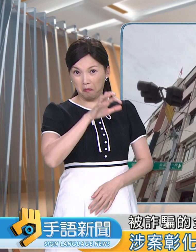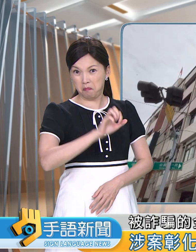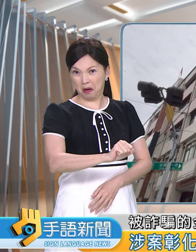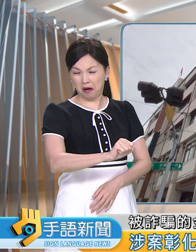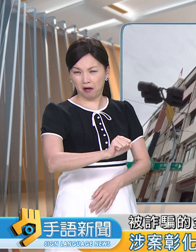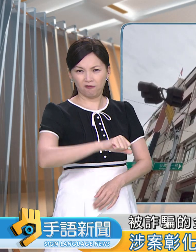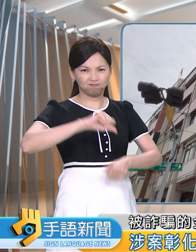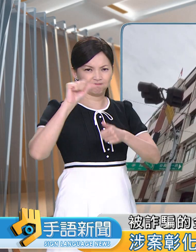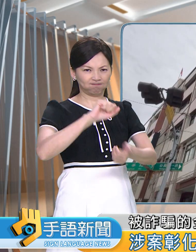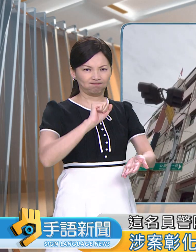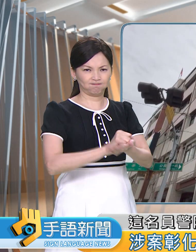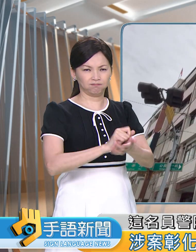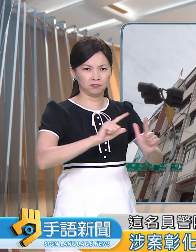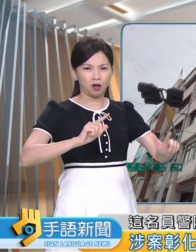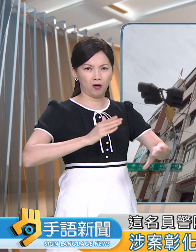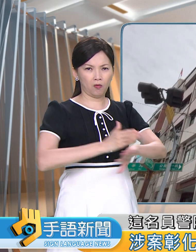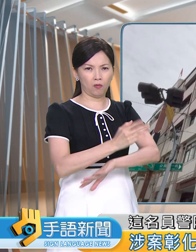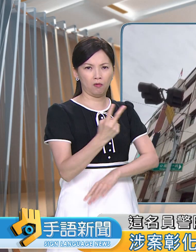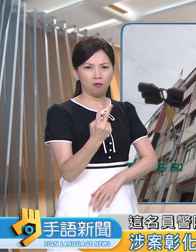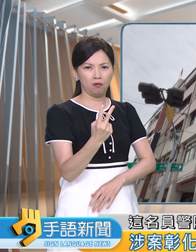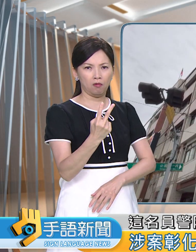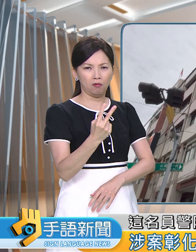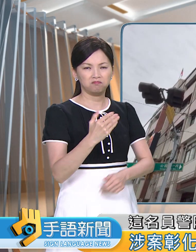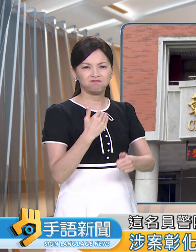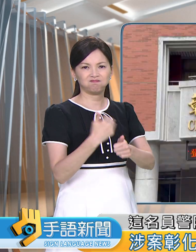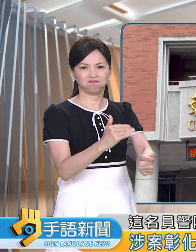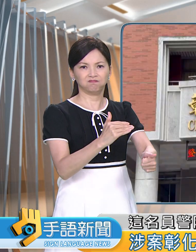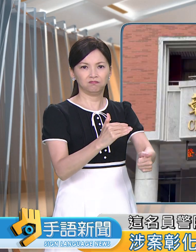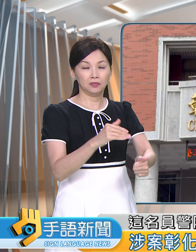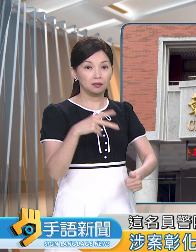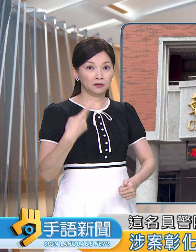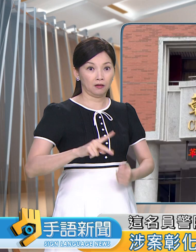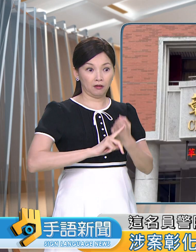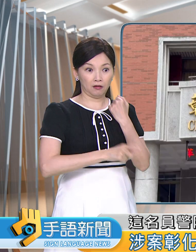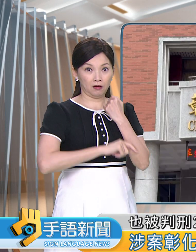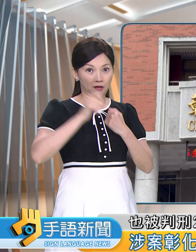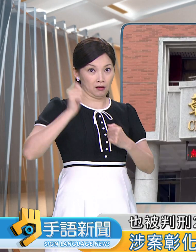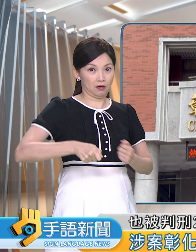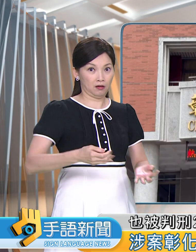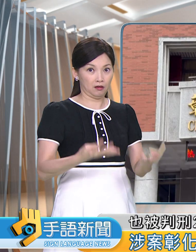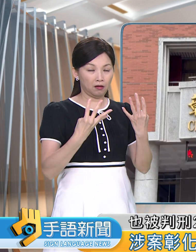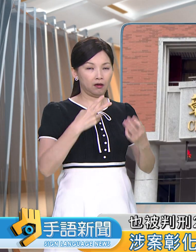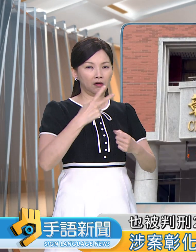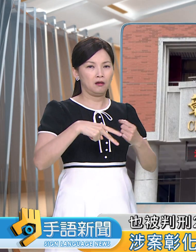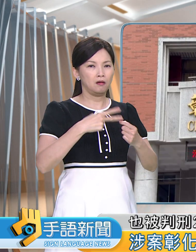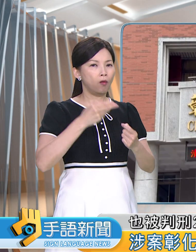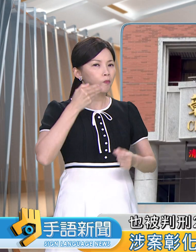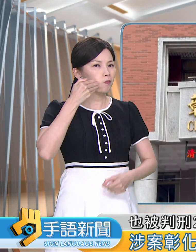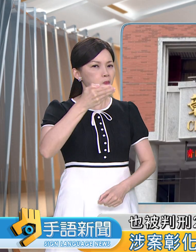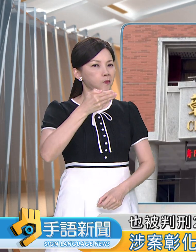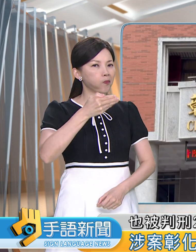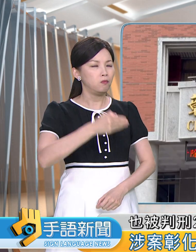148万多元。而这名员警除了被记两大过免职，也被判刑2年9个月。